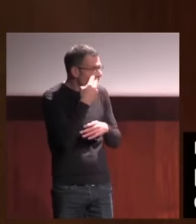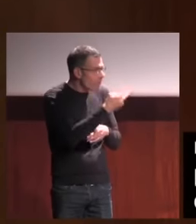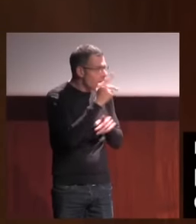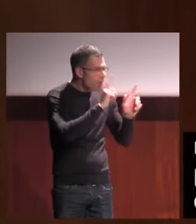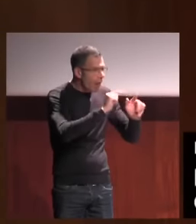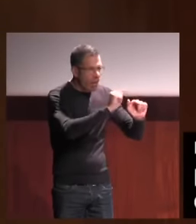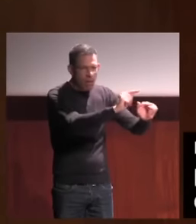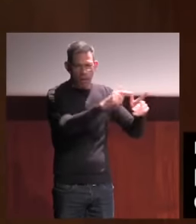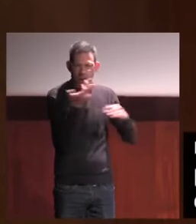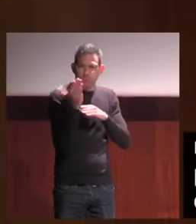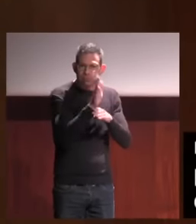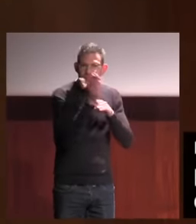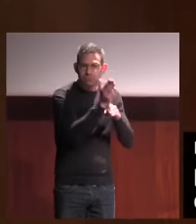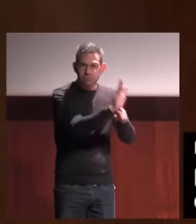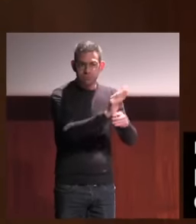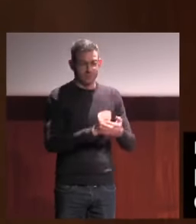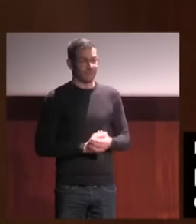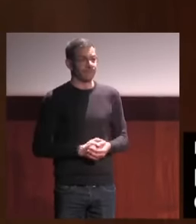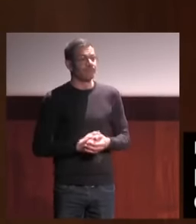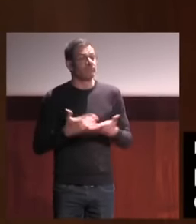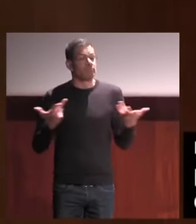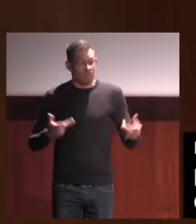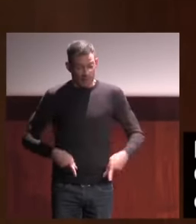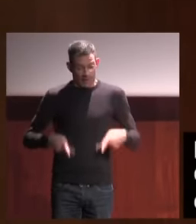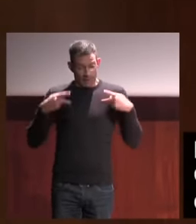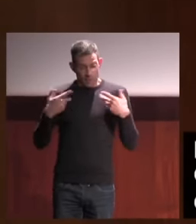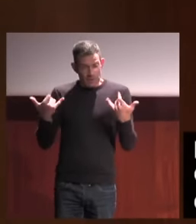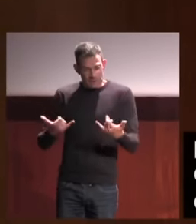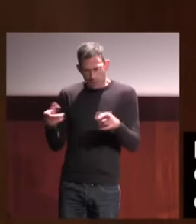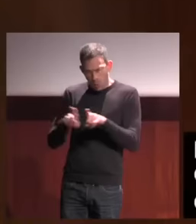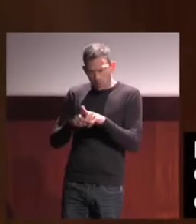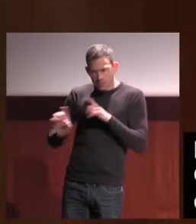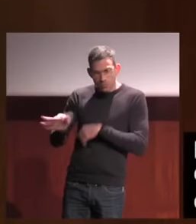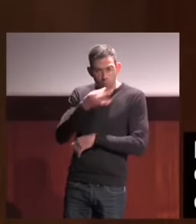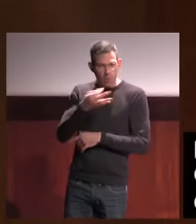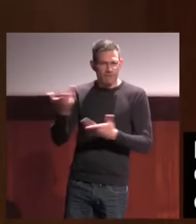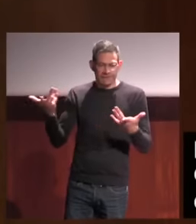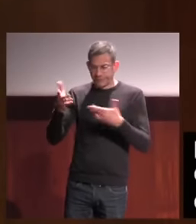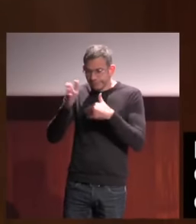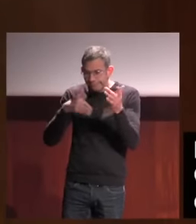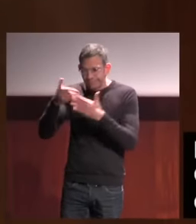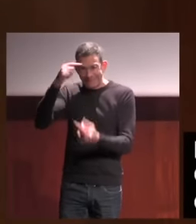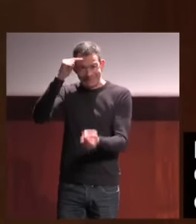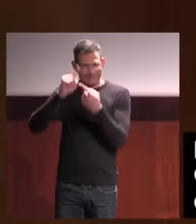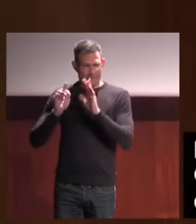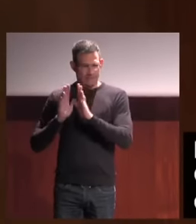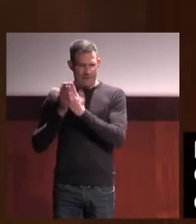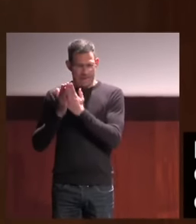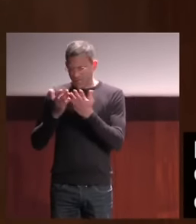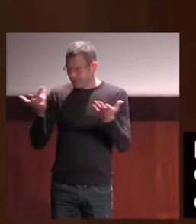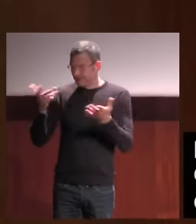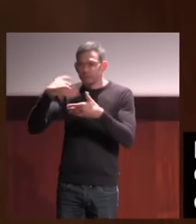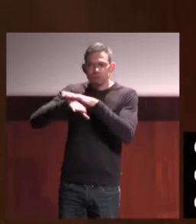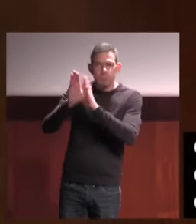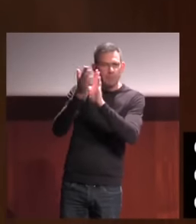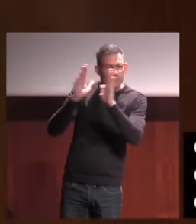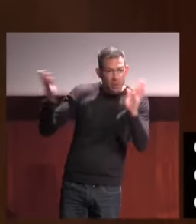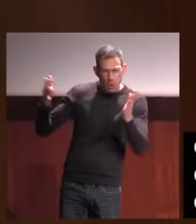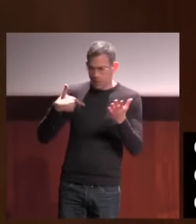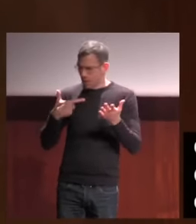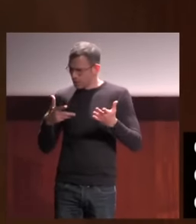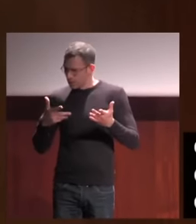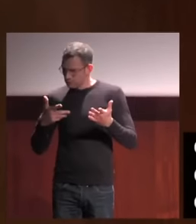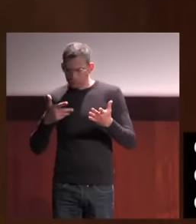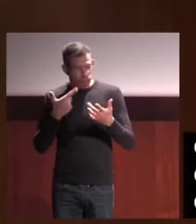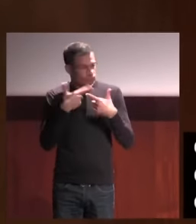atelier, c'est aussi le rôle des métiers du livre et des bibliothèques dans la valorisation de la langue des signes française que la